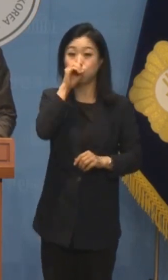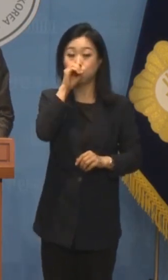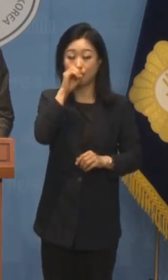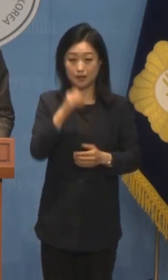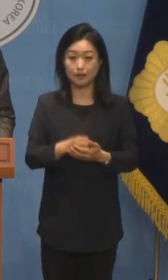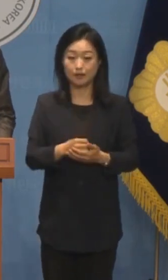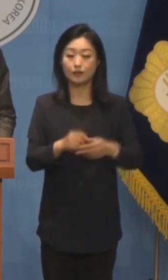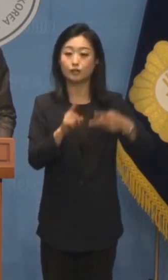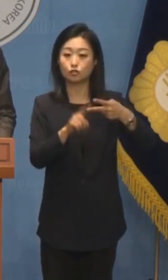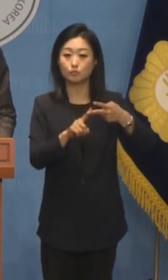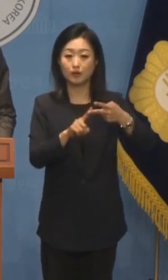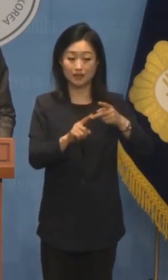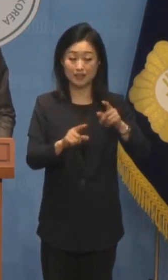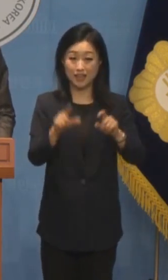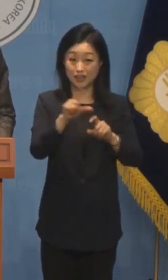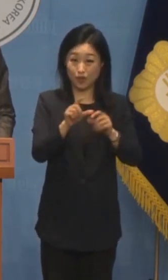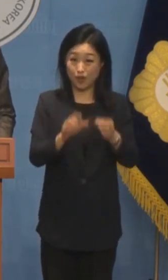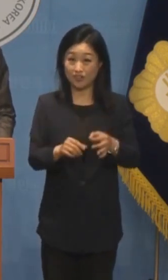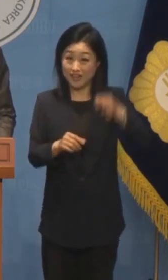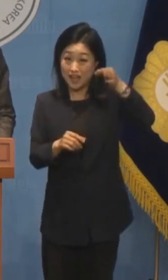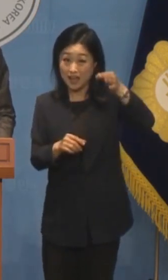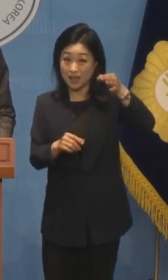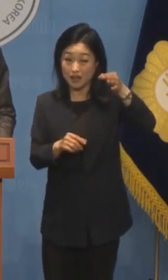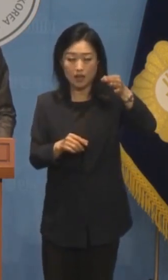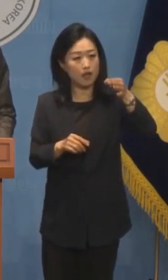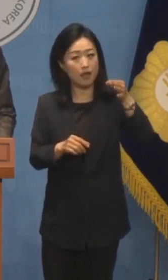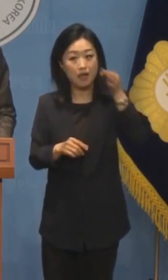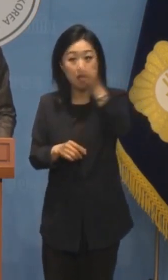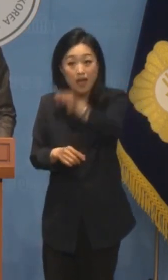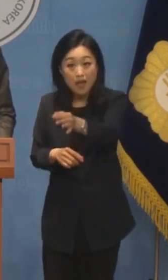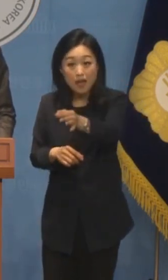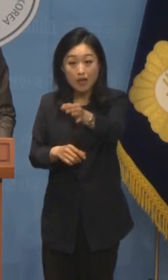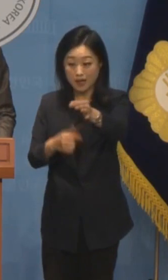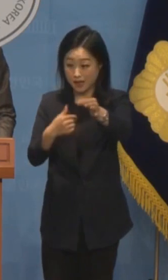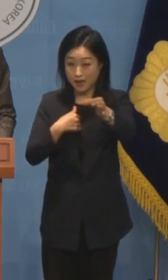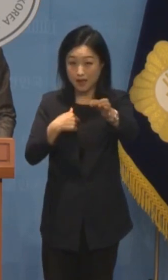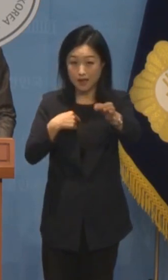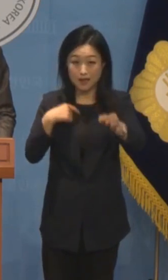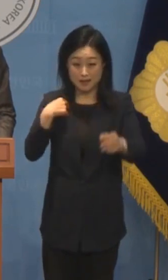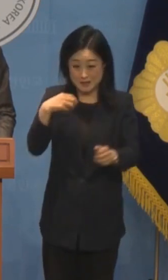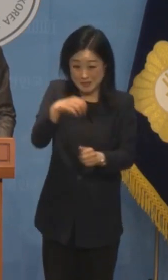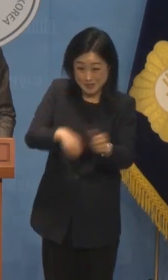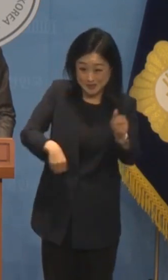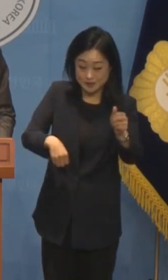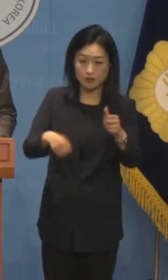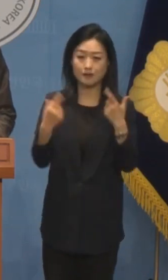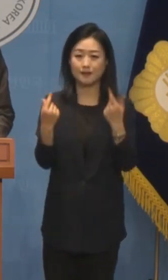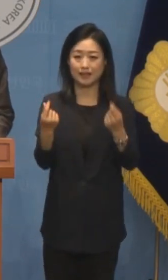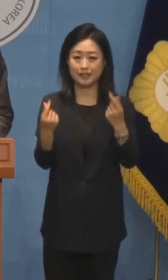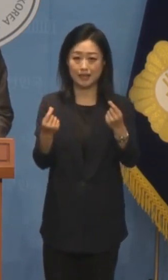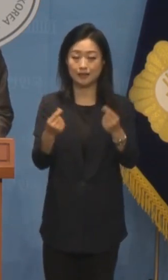두 번째, 더 내라는 연금 특위 국회 개혁안 다음 세대 삥뜯기에 불과하다.